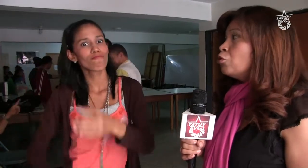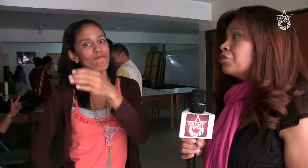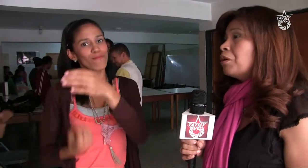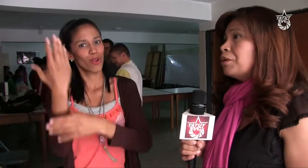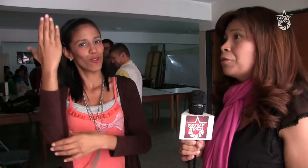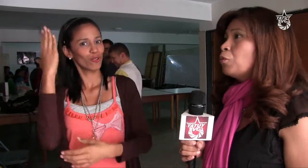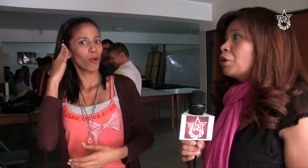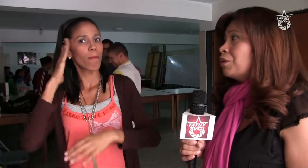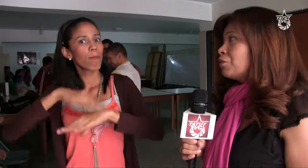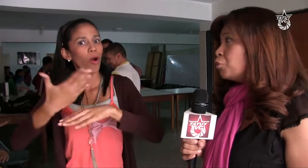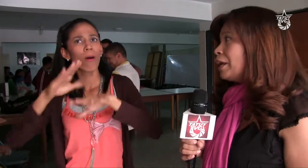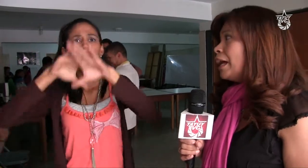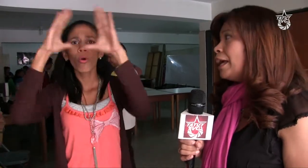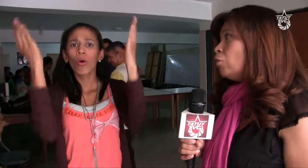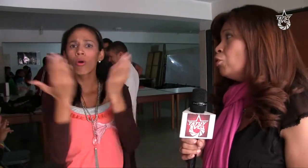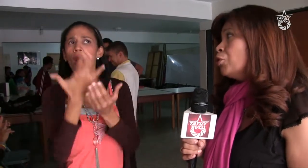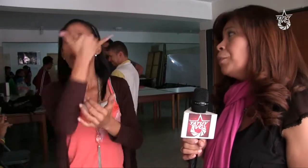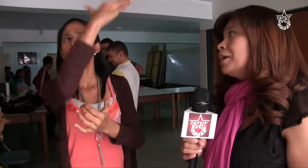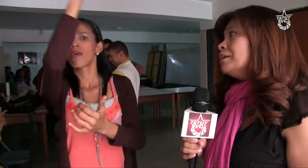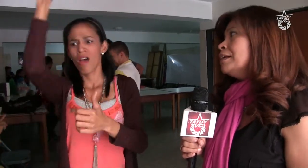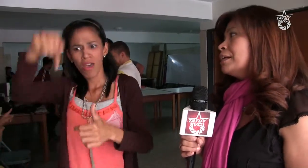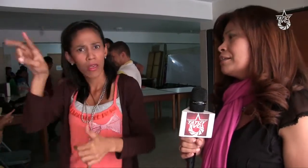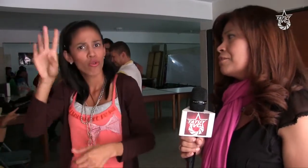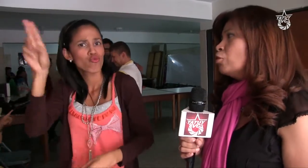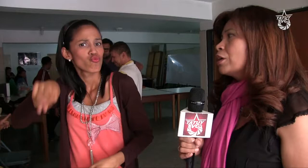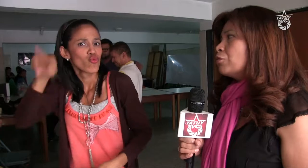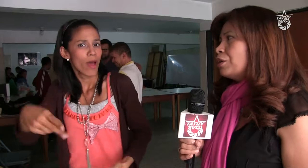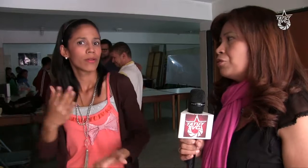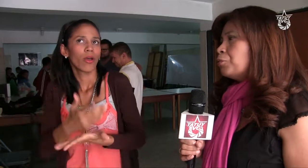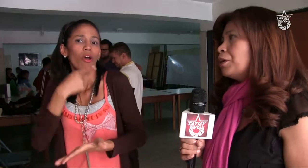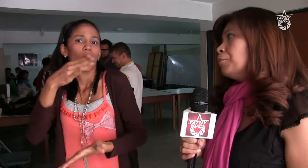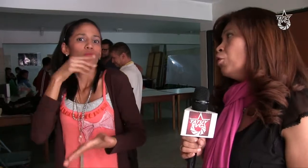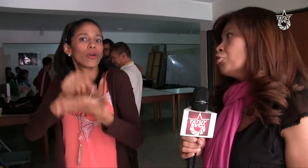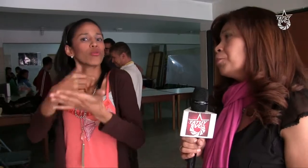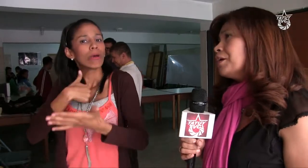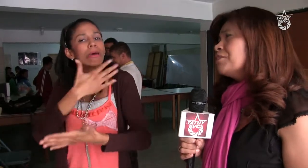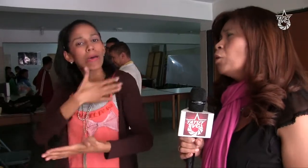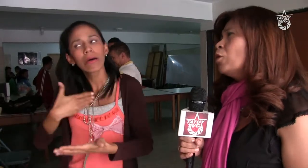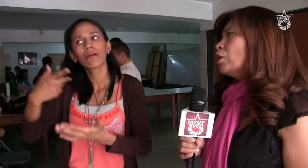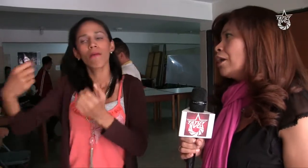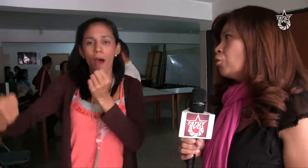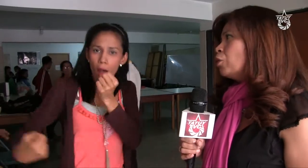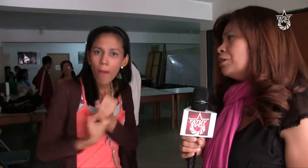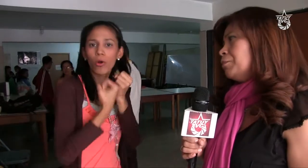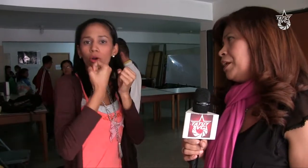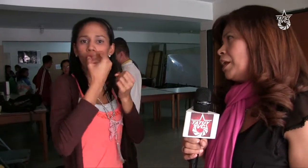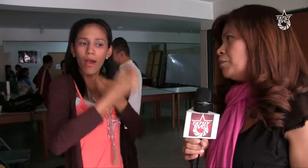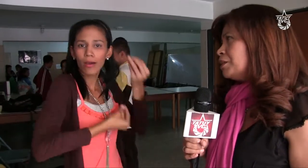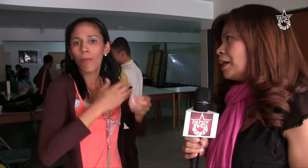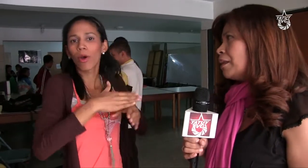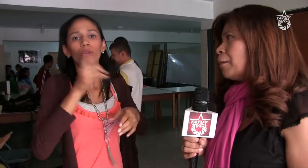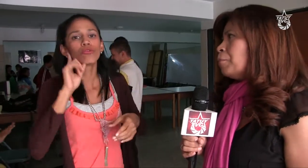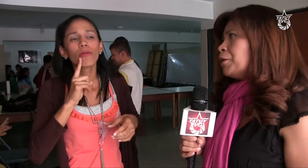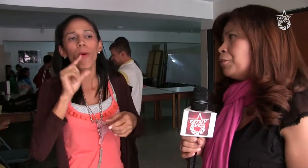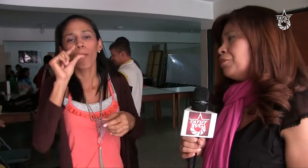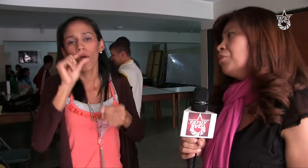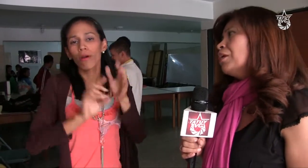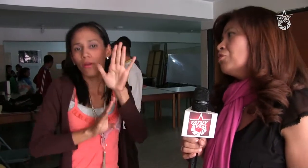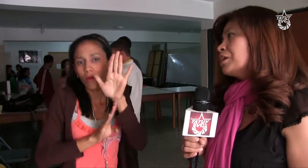mundo se va a ver como que Venezuela es el único país que está logrando eso. Por ejemplo, otros países lo han logrado de manera limitada, pero Venezuela yo sé